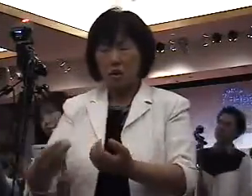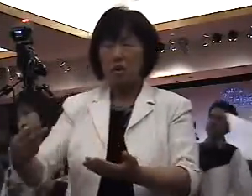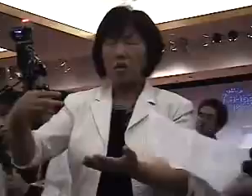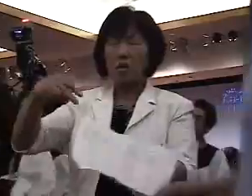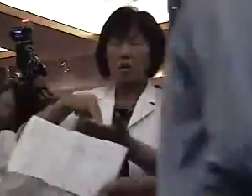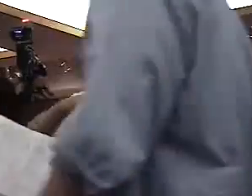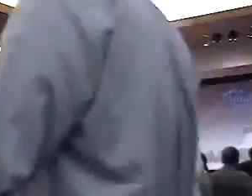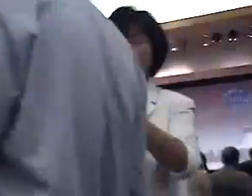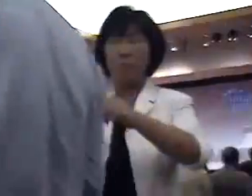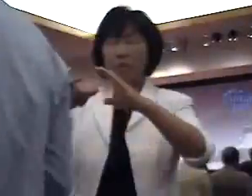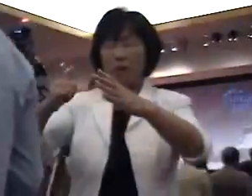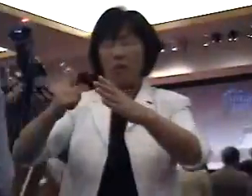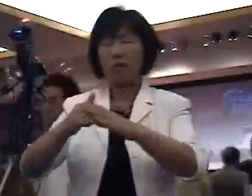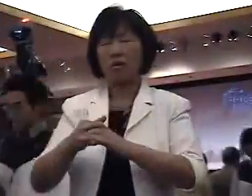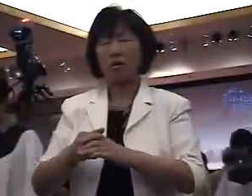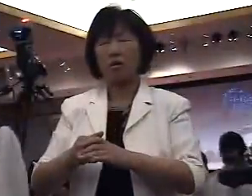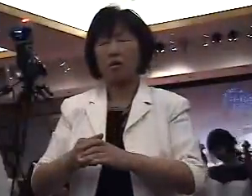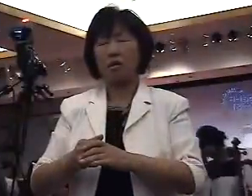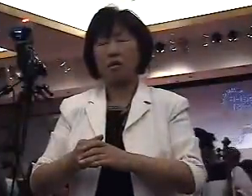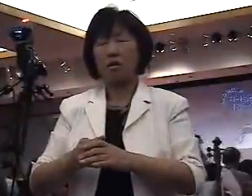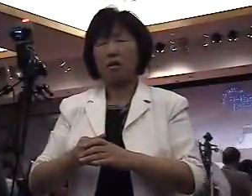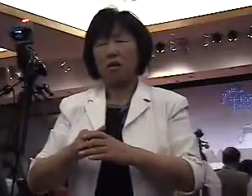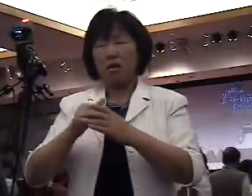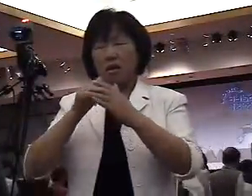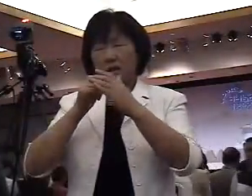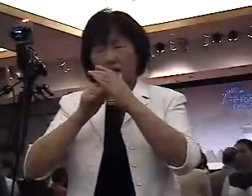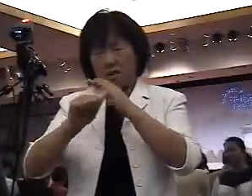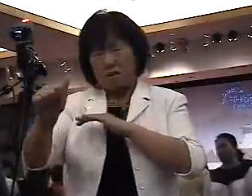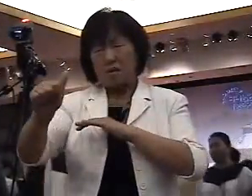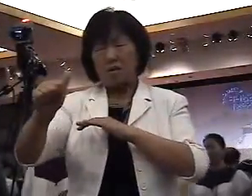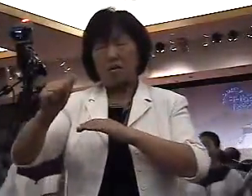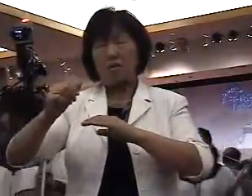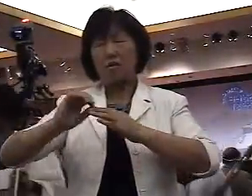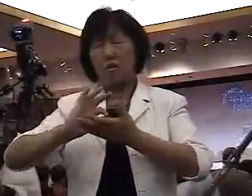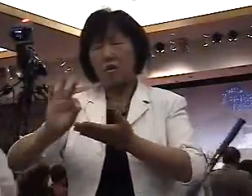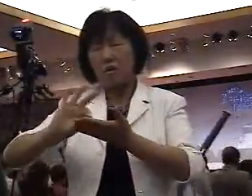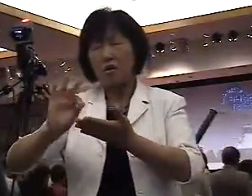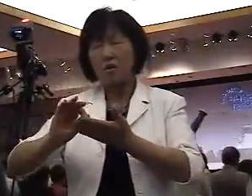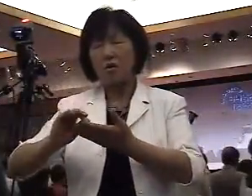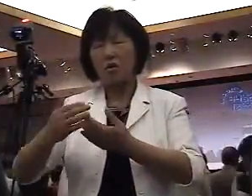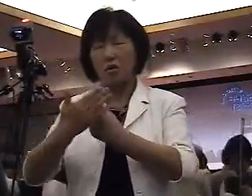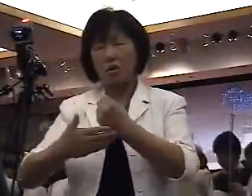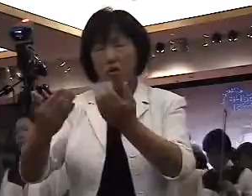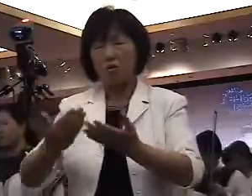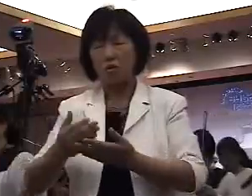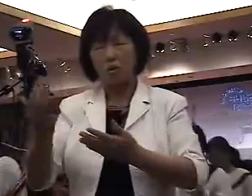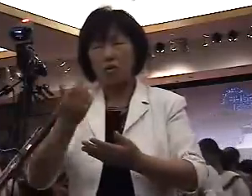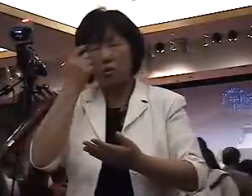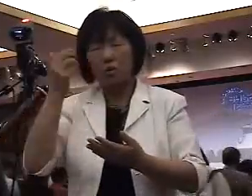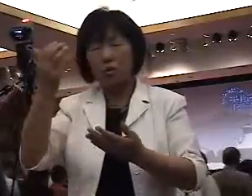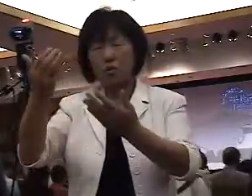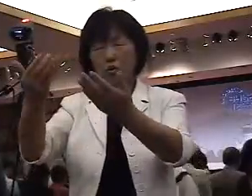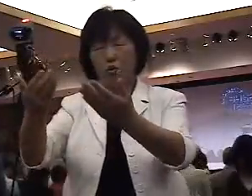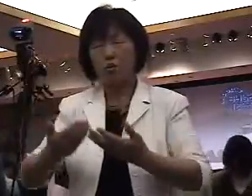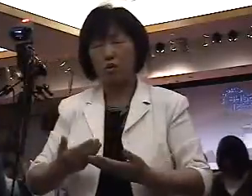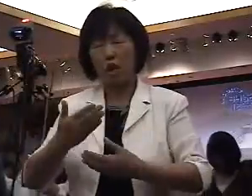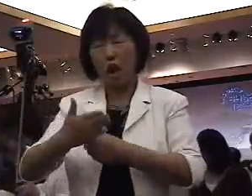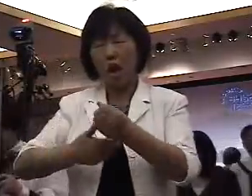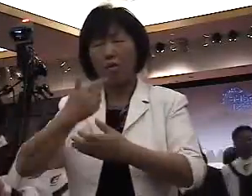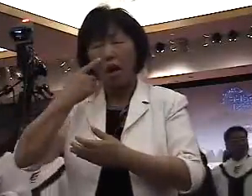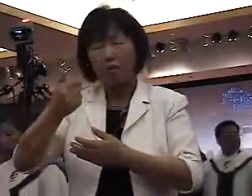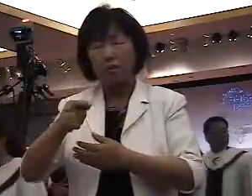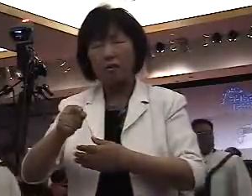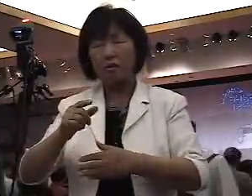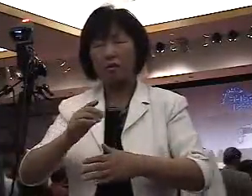일으켜 하나님의 나라의 챔피언으로 사용하시고자 우리에게 오늘도 은혜 주시고 성령 주시는 하나님 아버지의